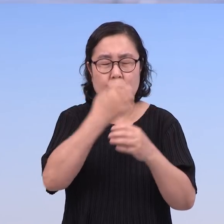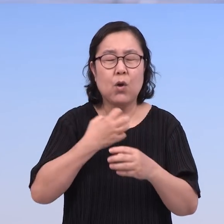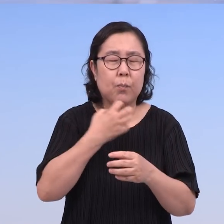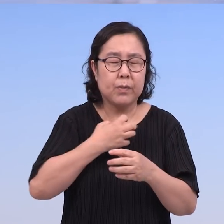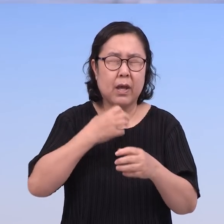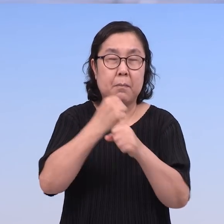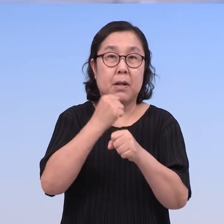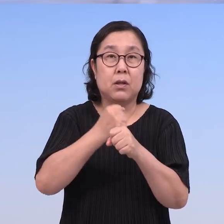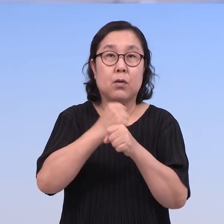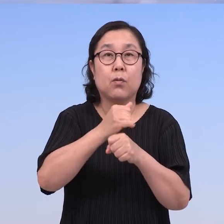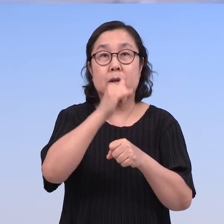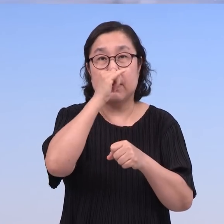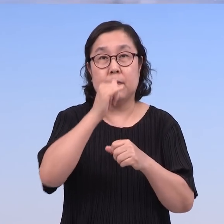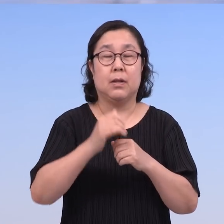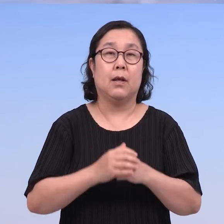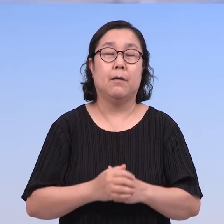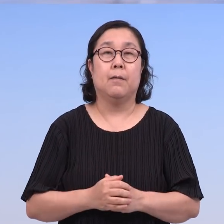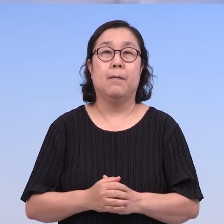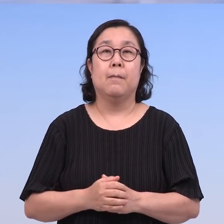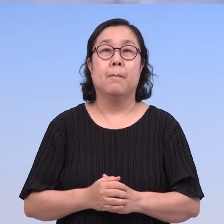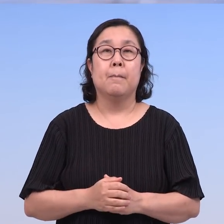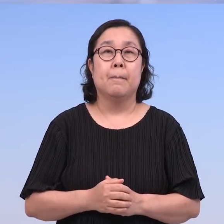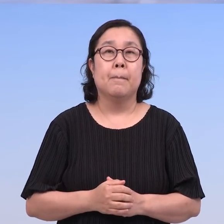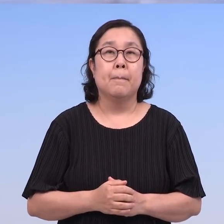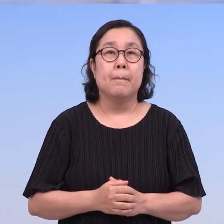그런 나라인지 모르겠습니다.